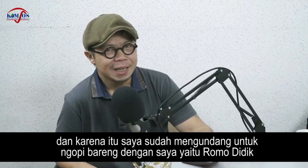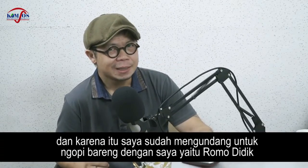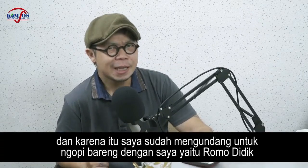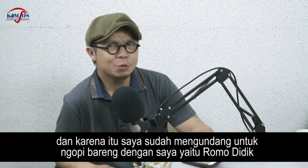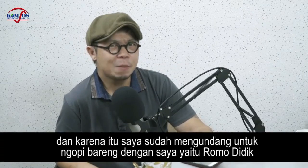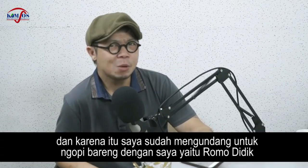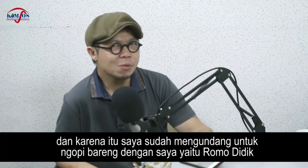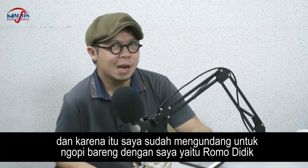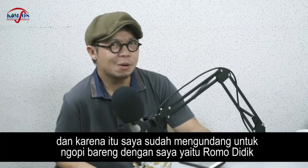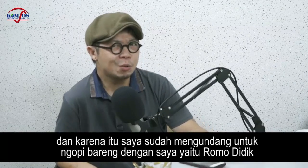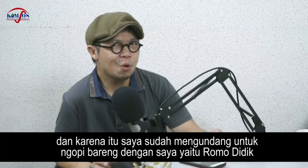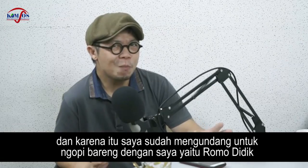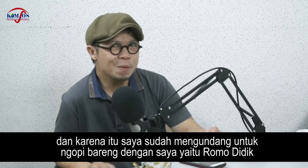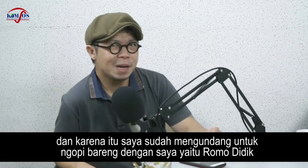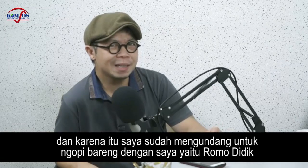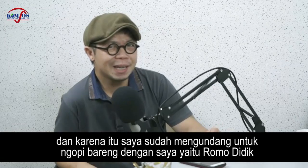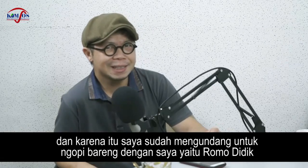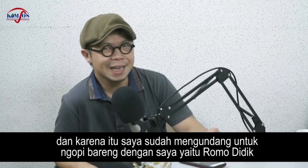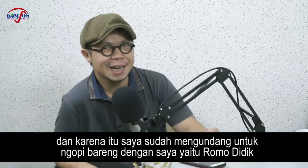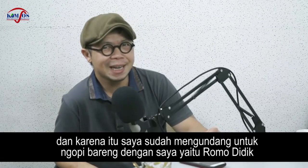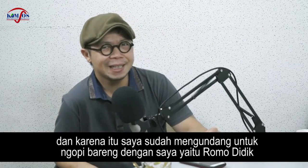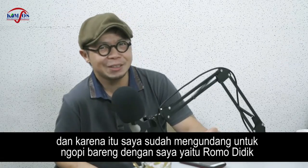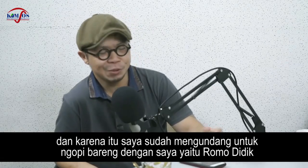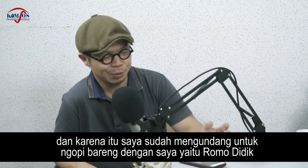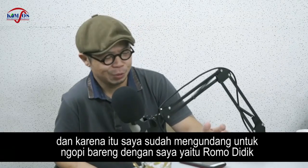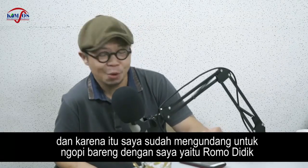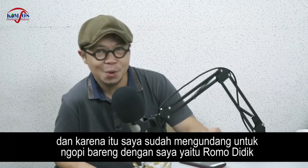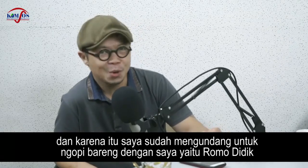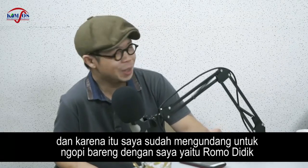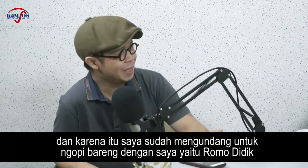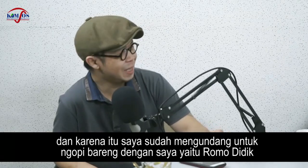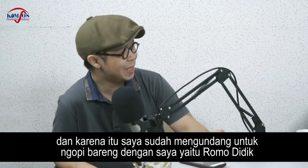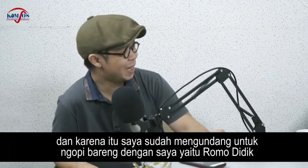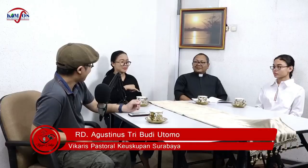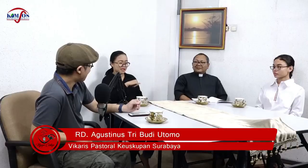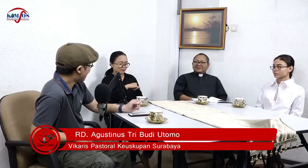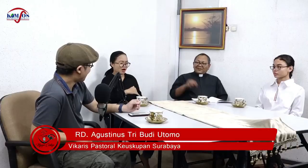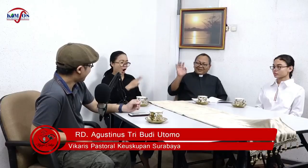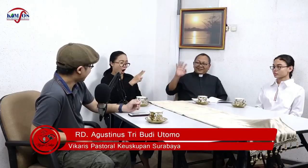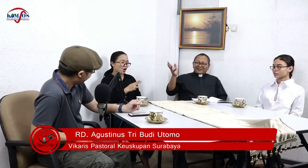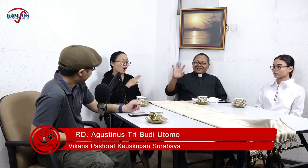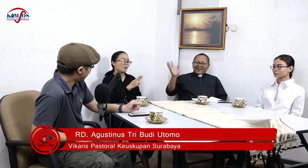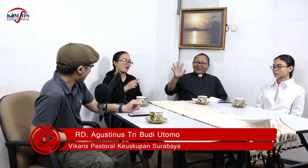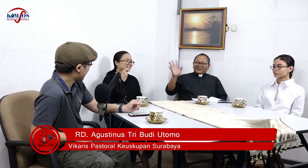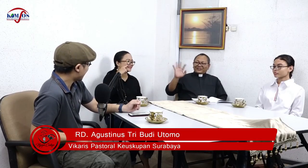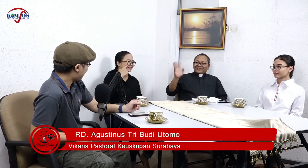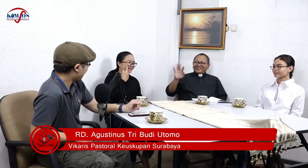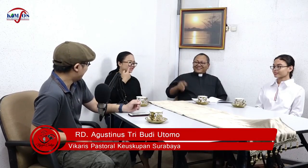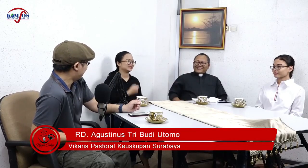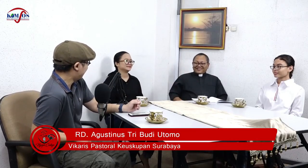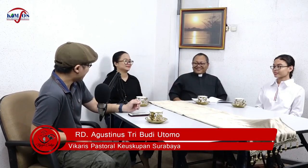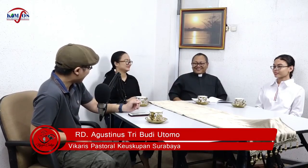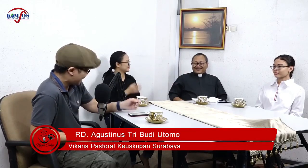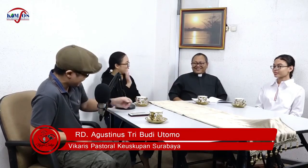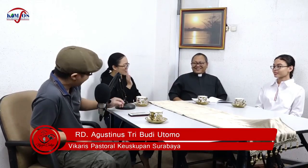saya sudah mengundang untuk ngopi bareng dengan saya yaitu Romo Didi Halo rumus Selamat datang